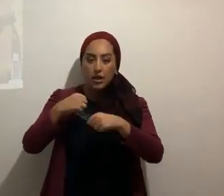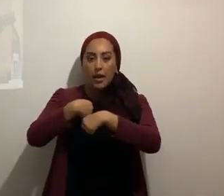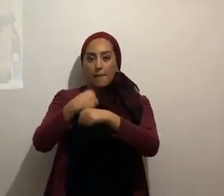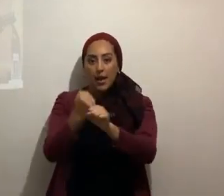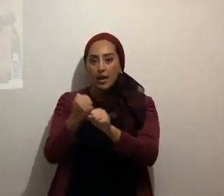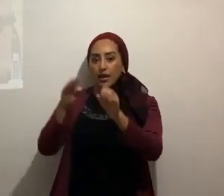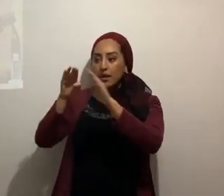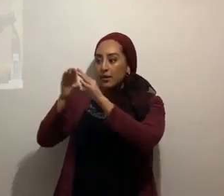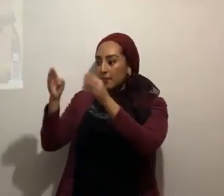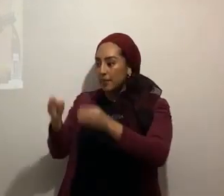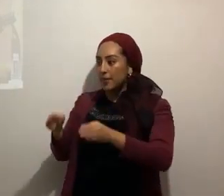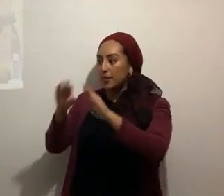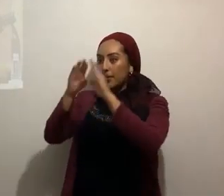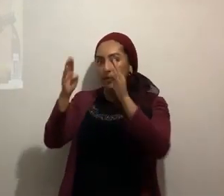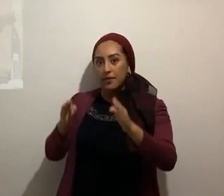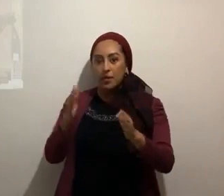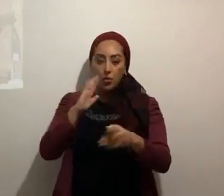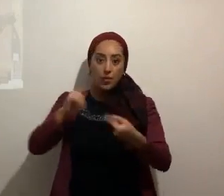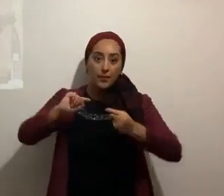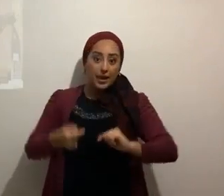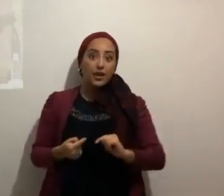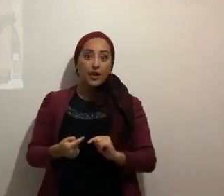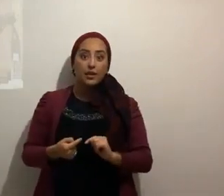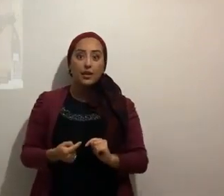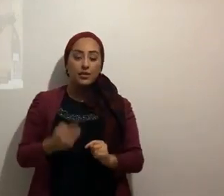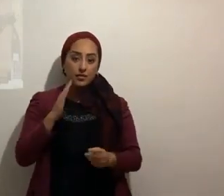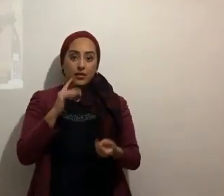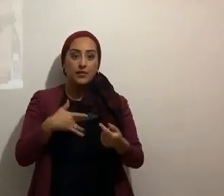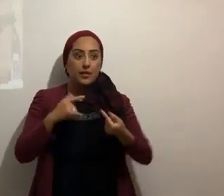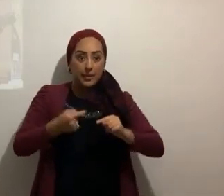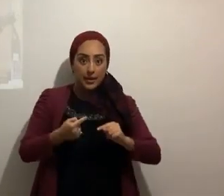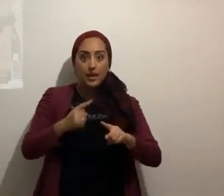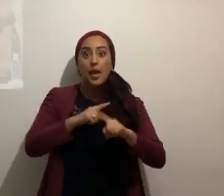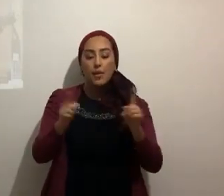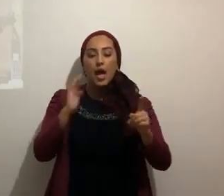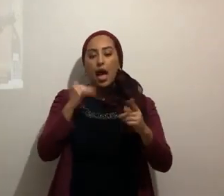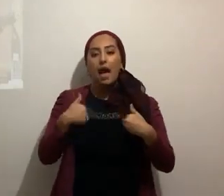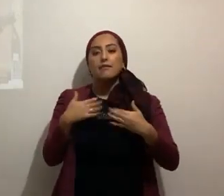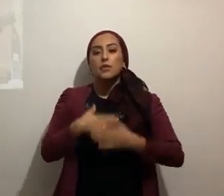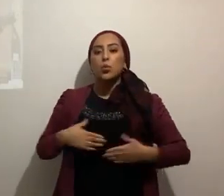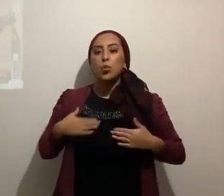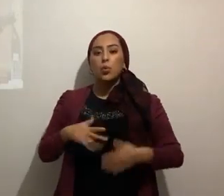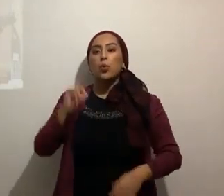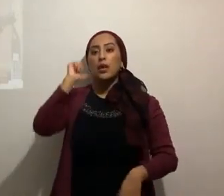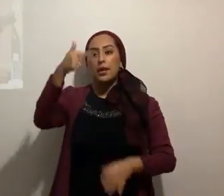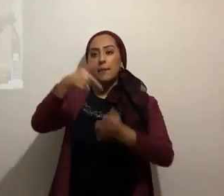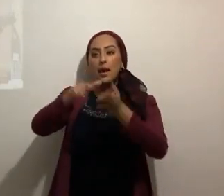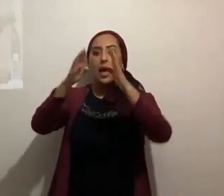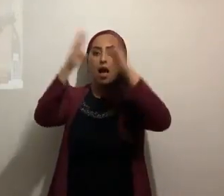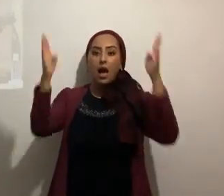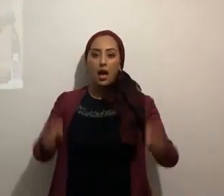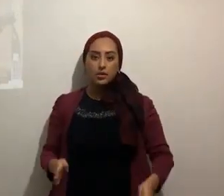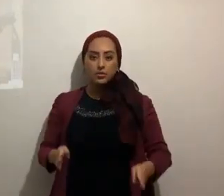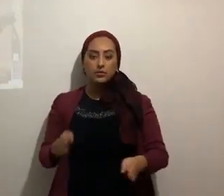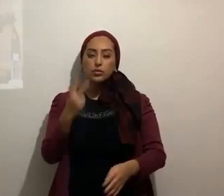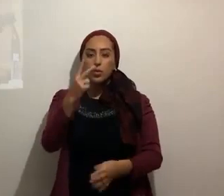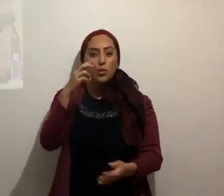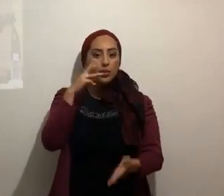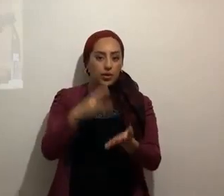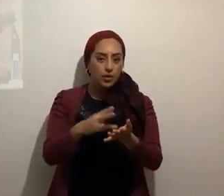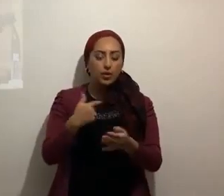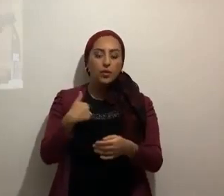Shabbat al serrucho y te va a doler. Sí, pero vas a tener el placer de tener tu casa. Ahí están los dos testigos que